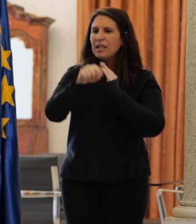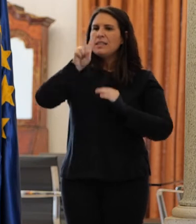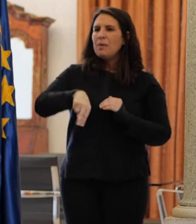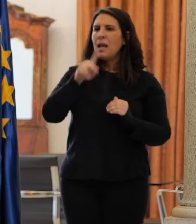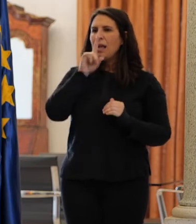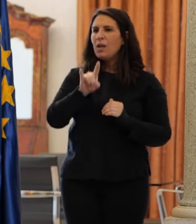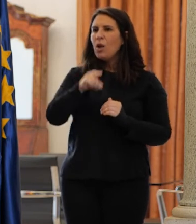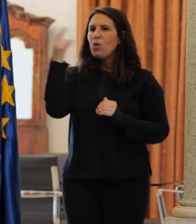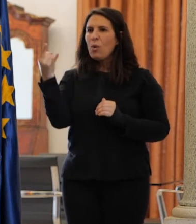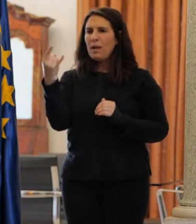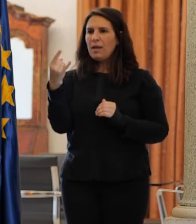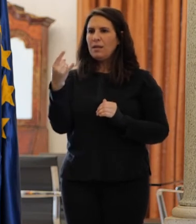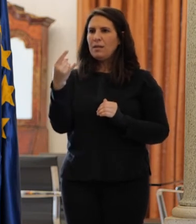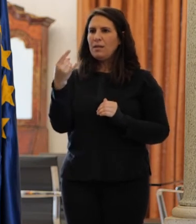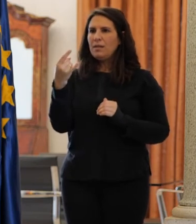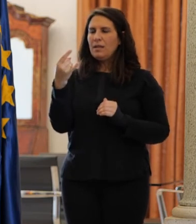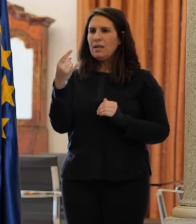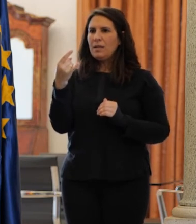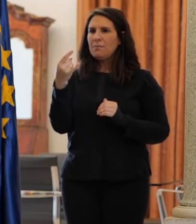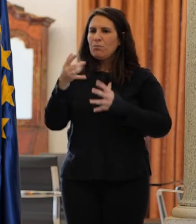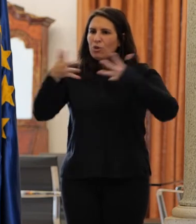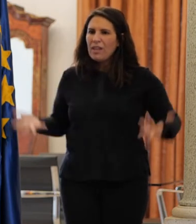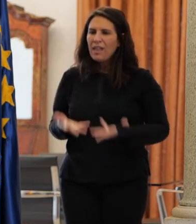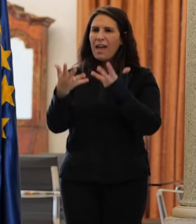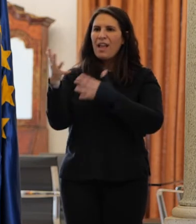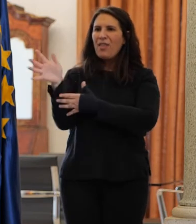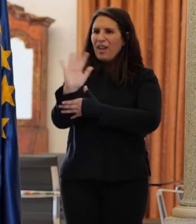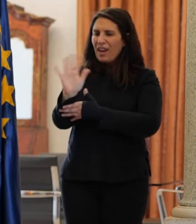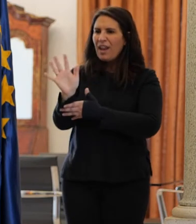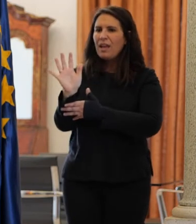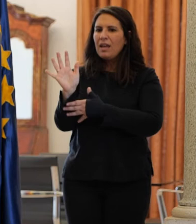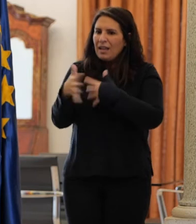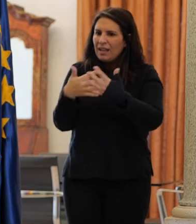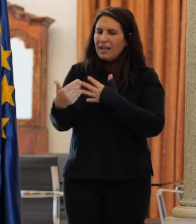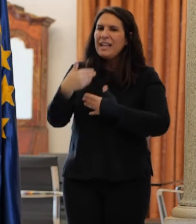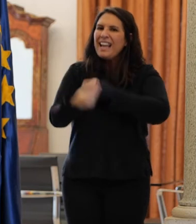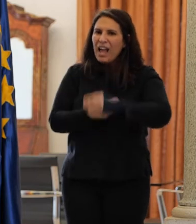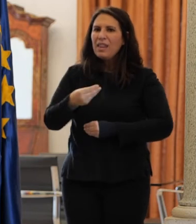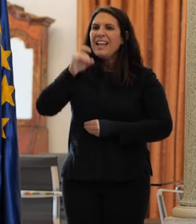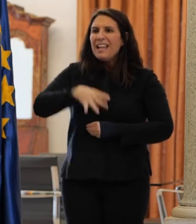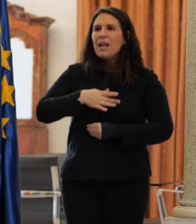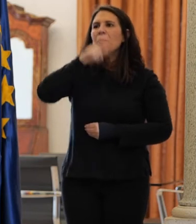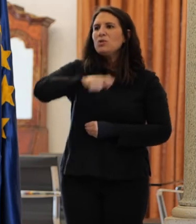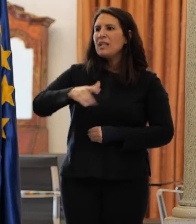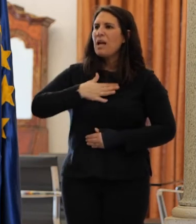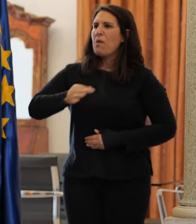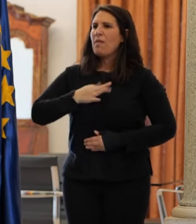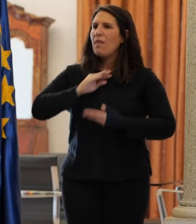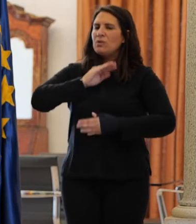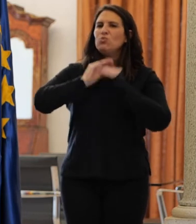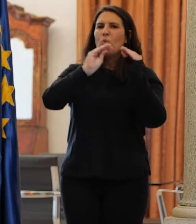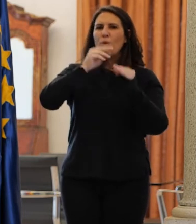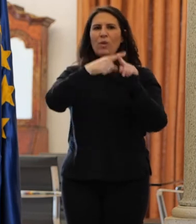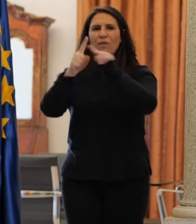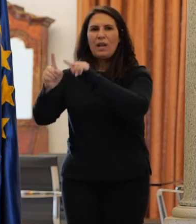también potenciar el cine hecho por personas con capacidades diferentes, ¿no? Además, en los últimos tiempos de